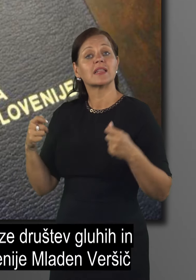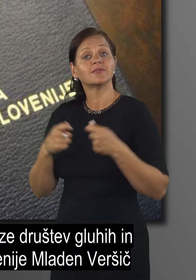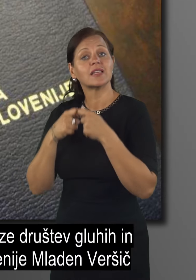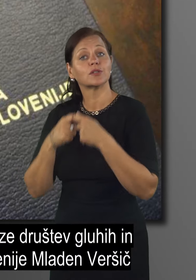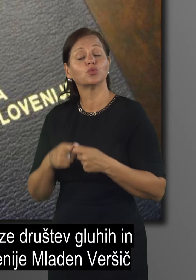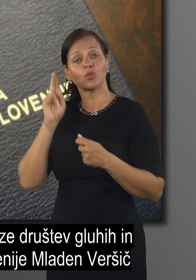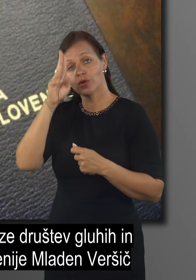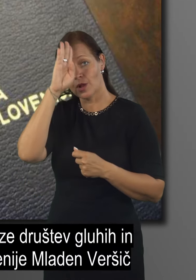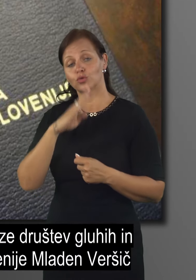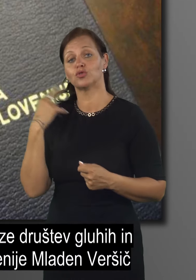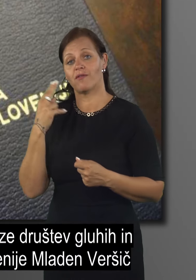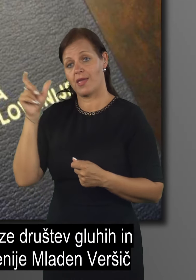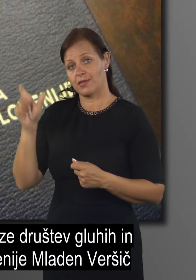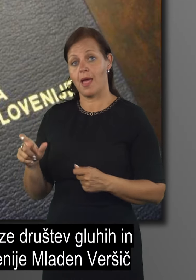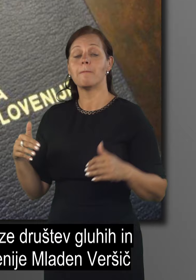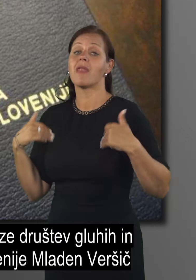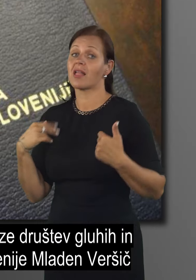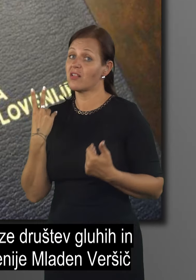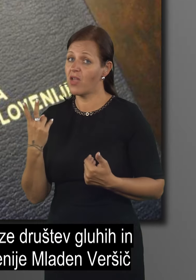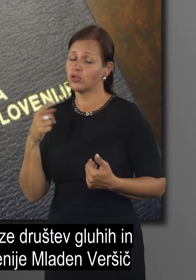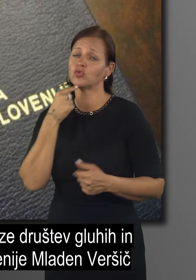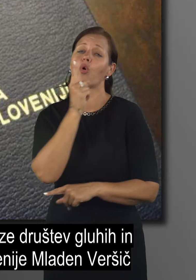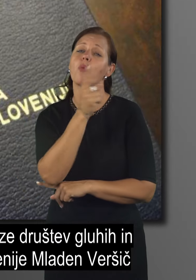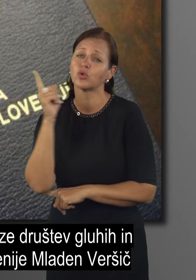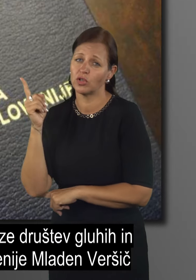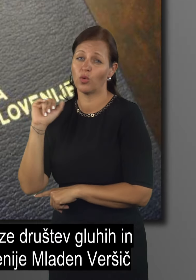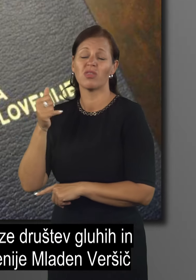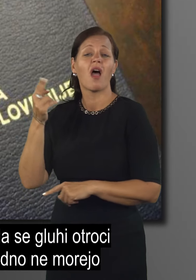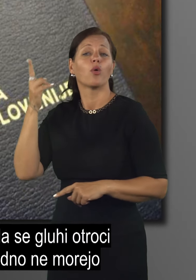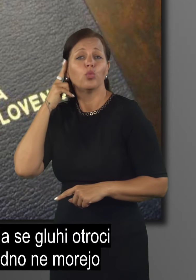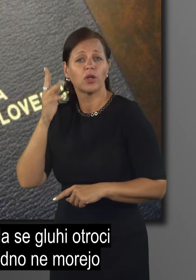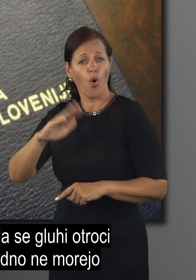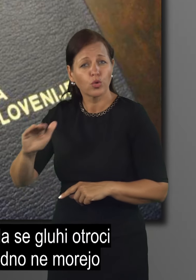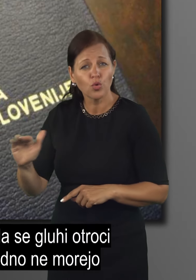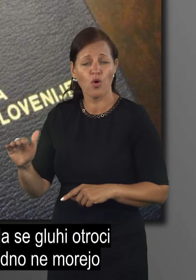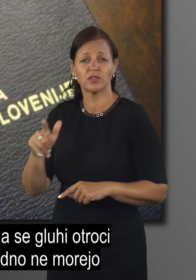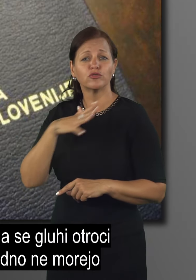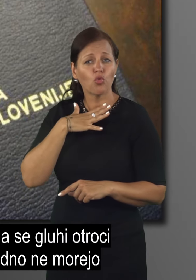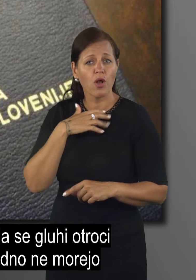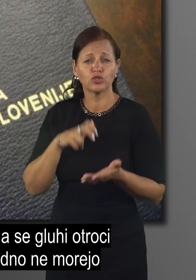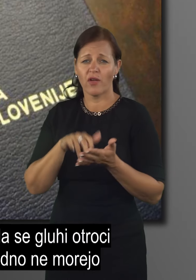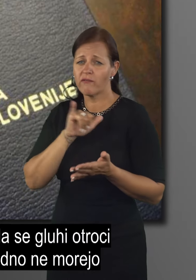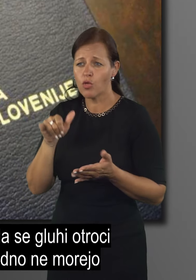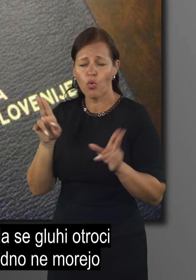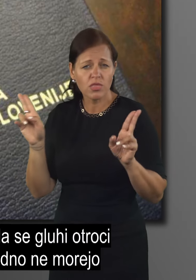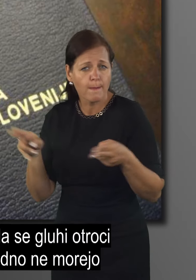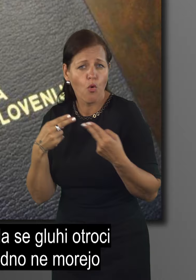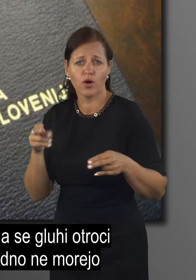Predsednik Zveze društev gluhih in naglušnih Slovenije Mladen Veršič je opozoril, da se gluhi otroci v šoli še vedno ne morejo učiti